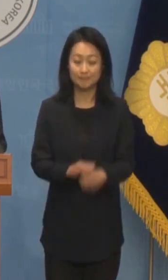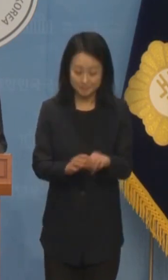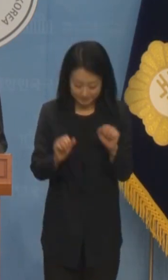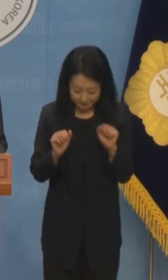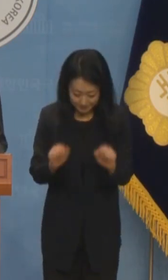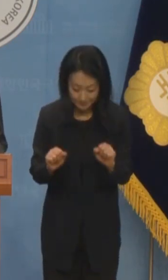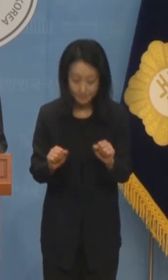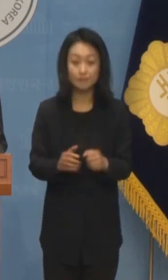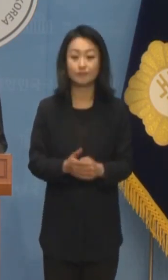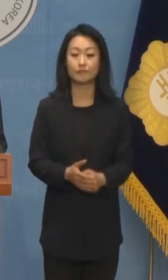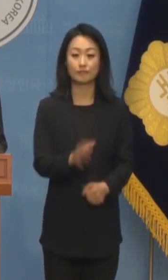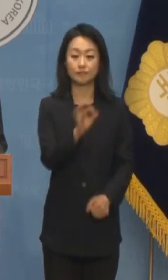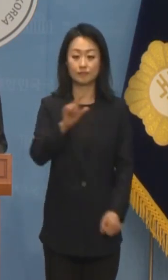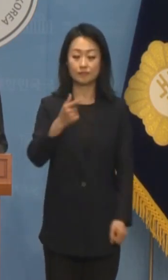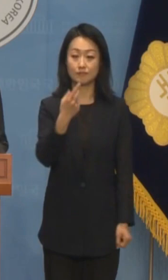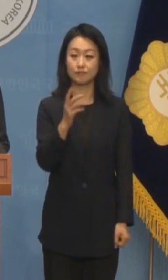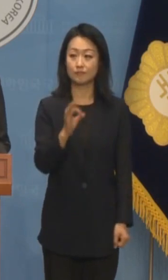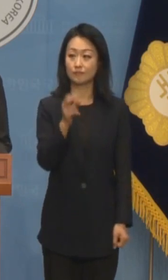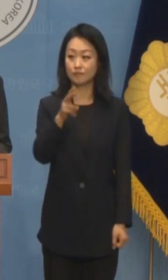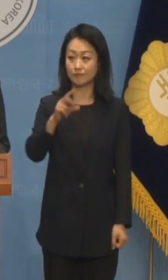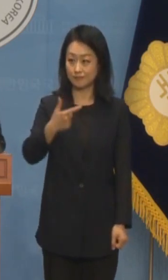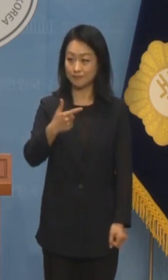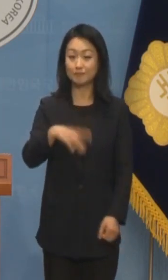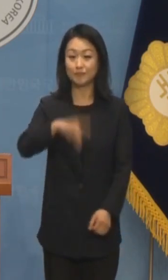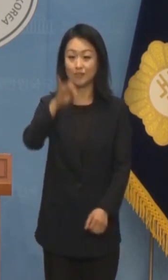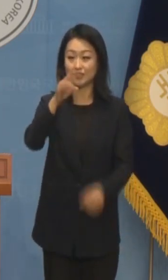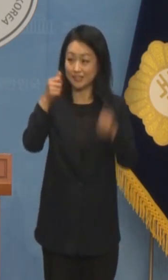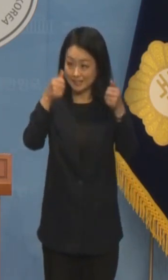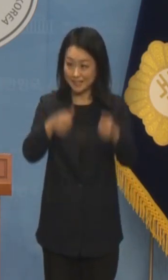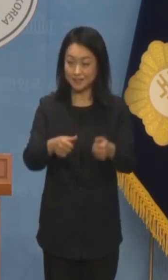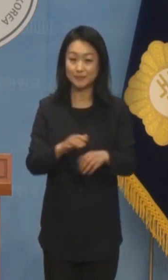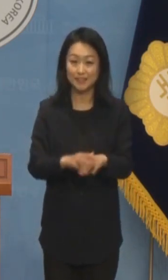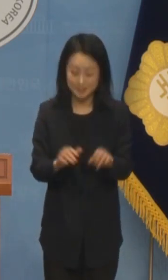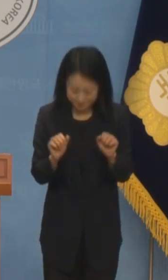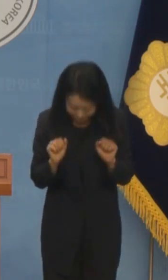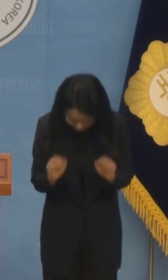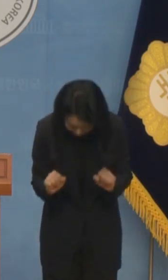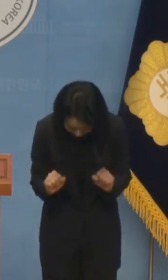안녕하십니까, 안동현입니다. 먼저 인사 올리겠습니다.